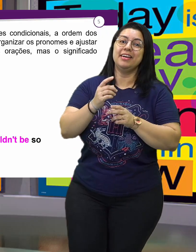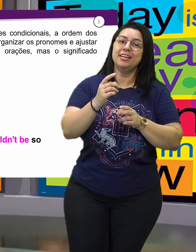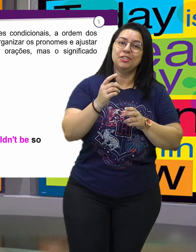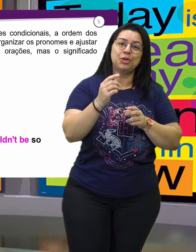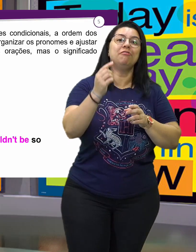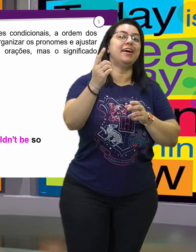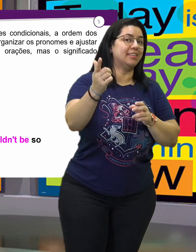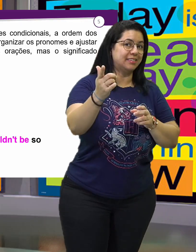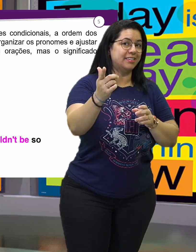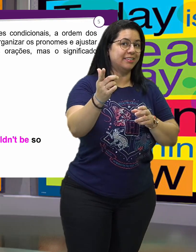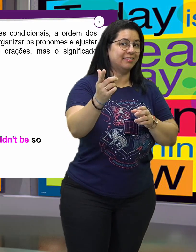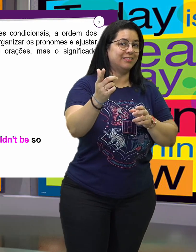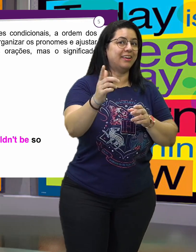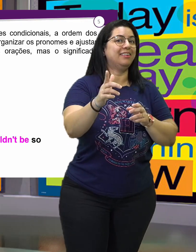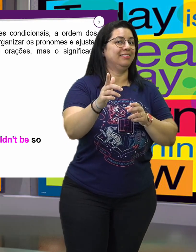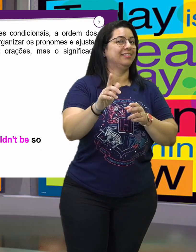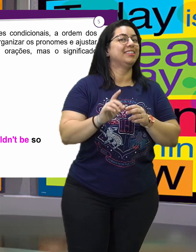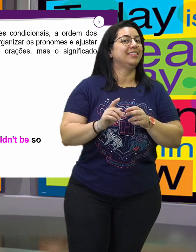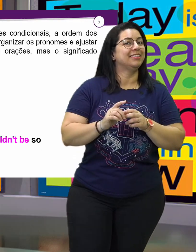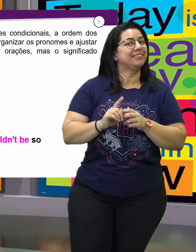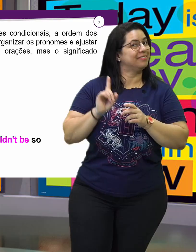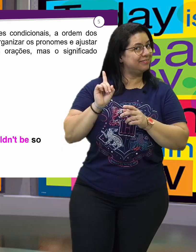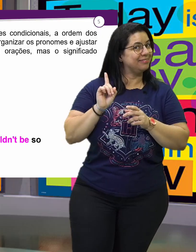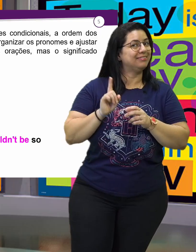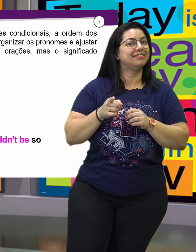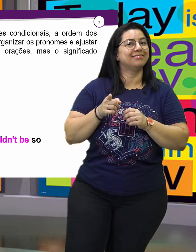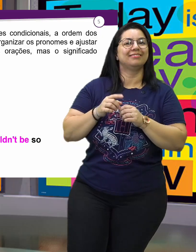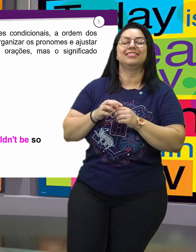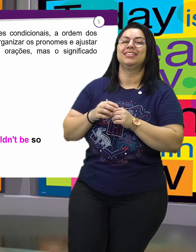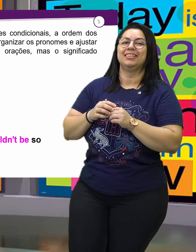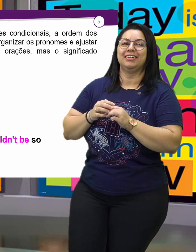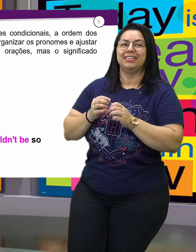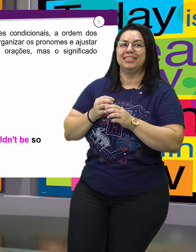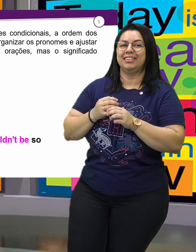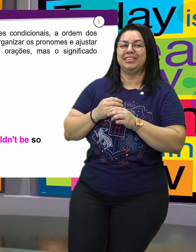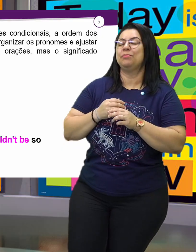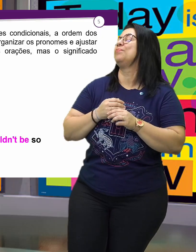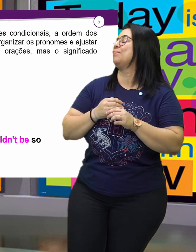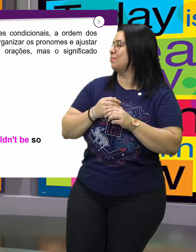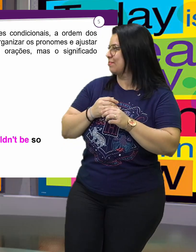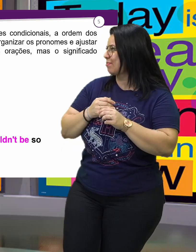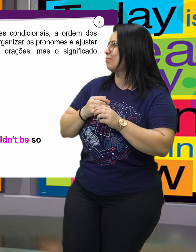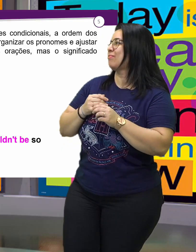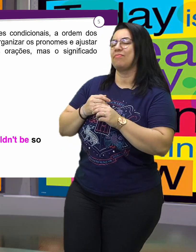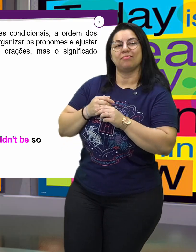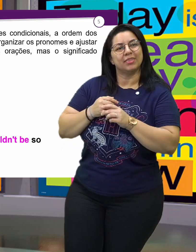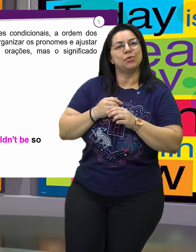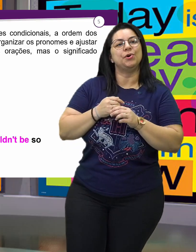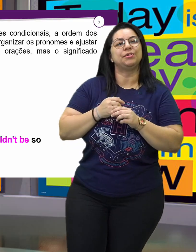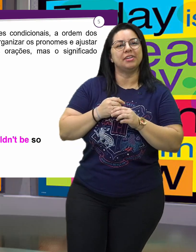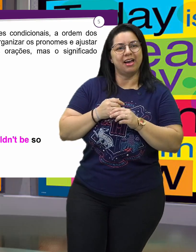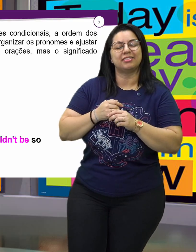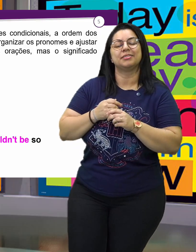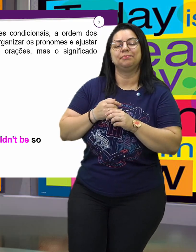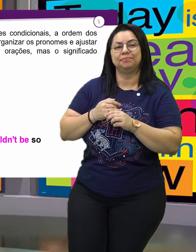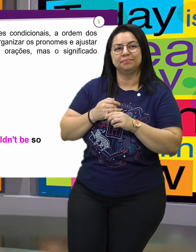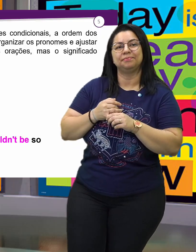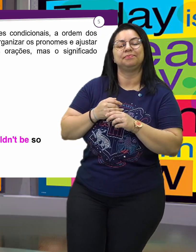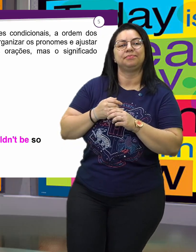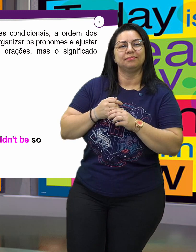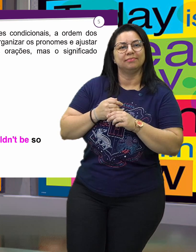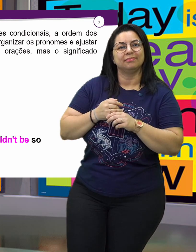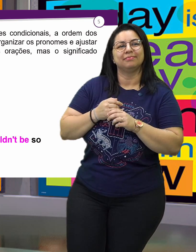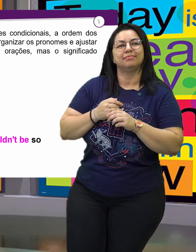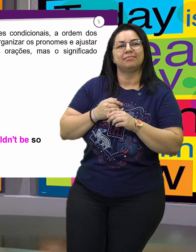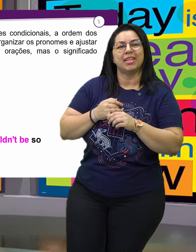por causa da palavra wet. Né? Se chovesse. Então esse ficaria é esse nosso would get. Muito